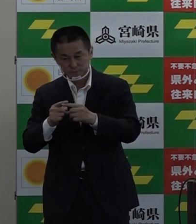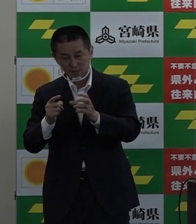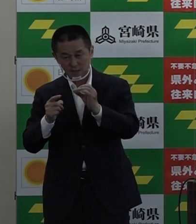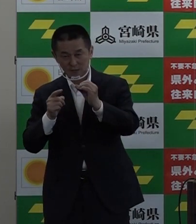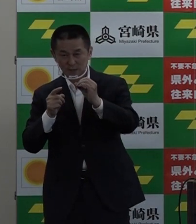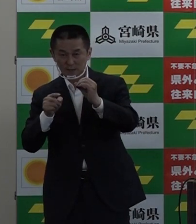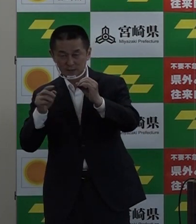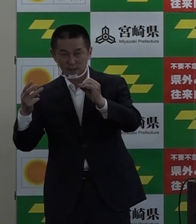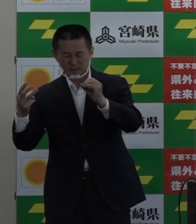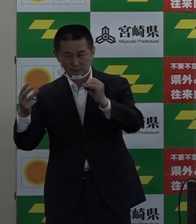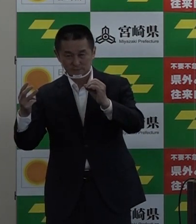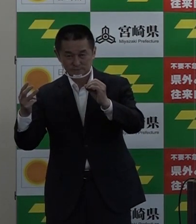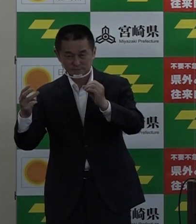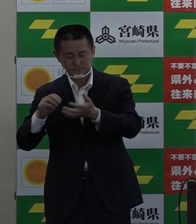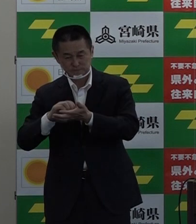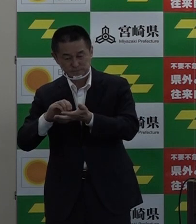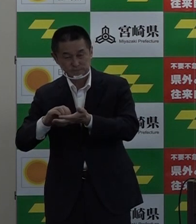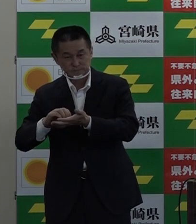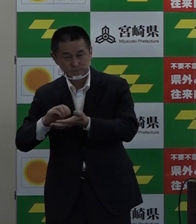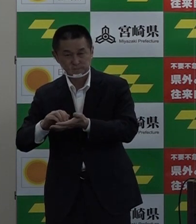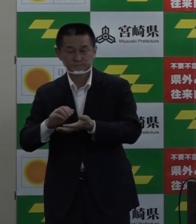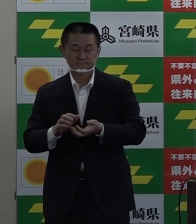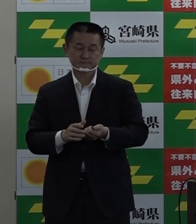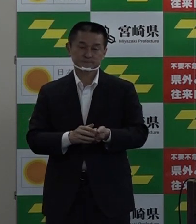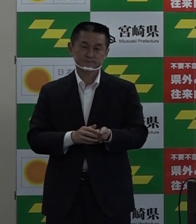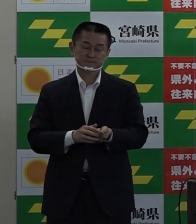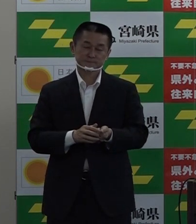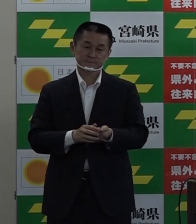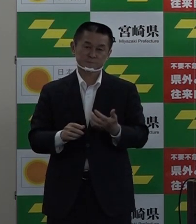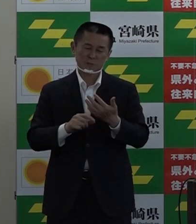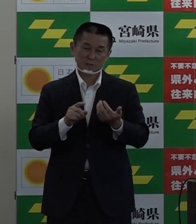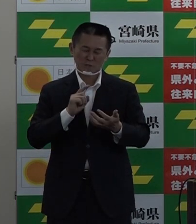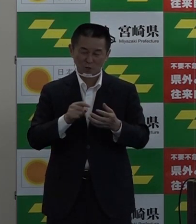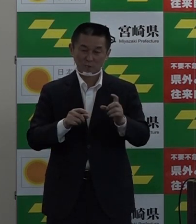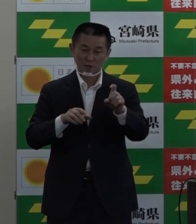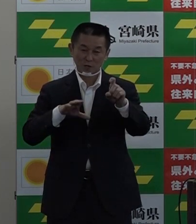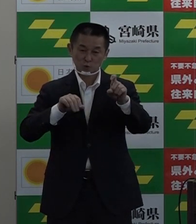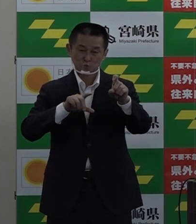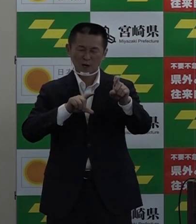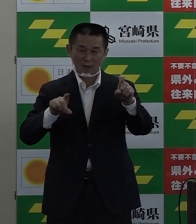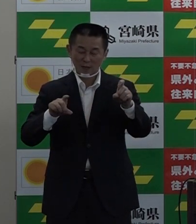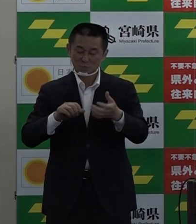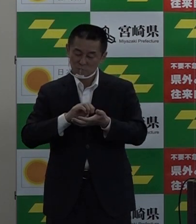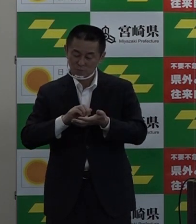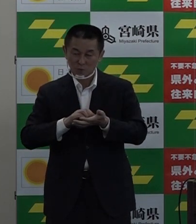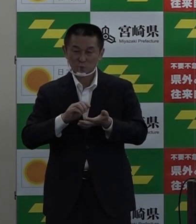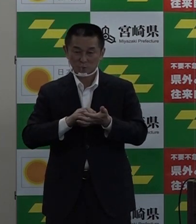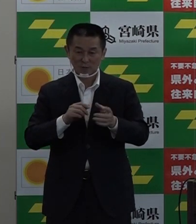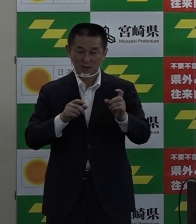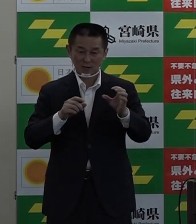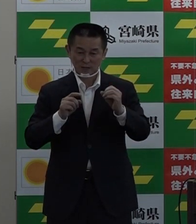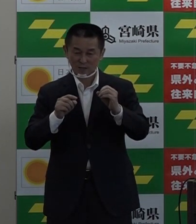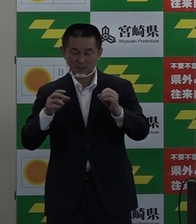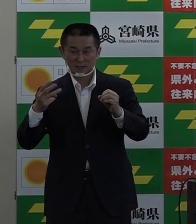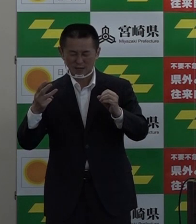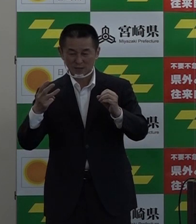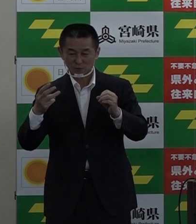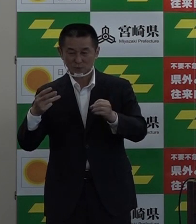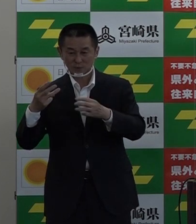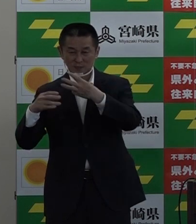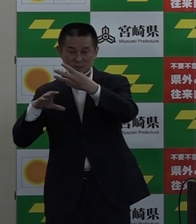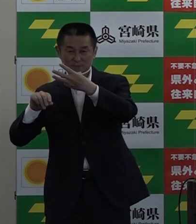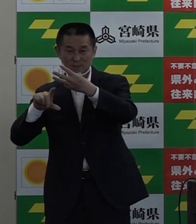0.3 ということになって、まあ、細かい話になりますけど、例えば10万円ということは10万であれば 0.3 かけて3万